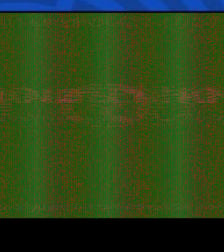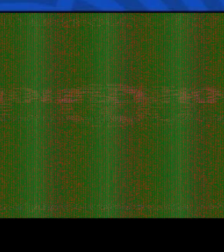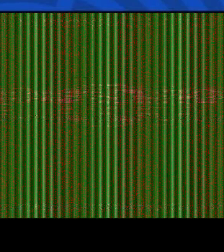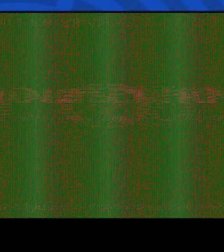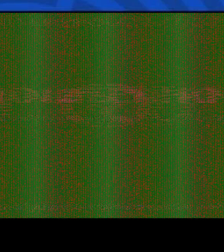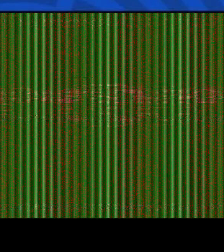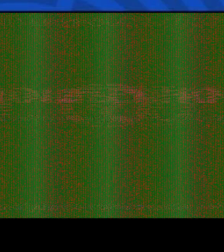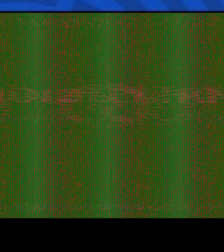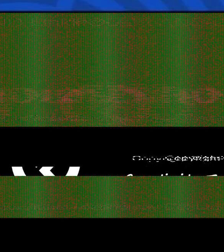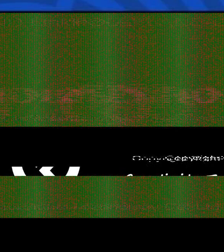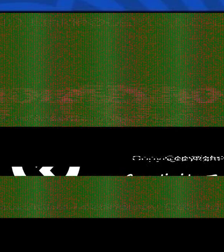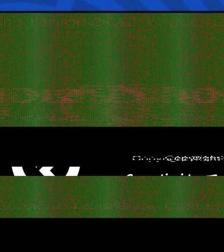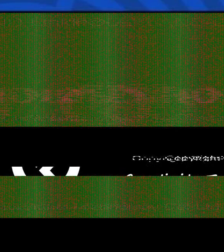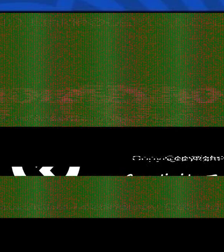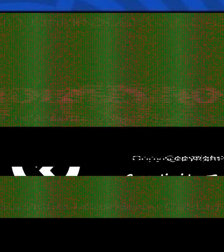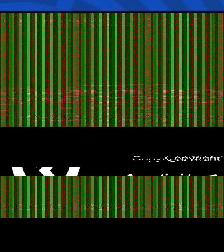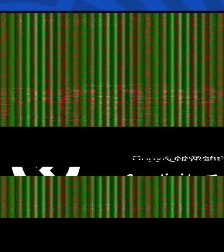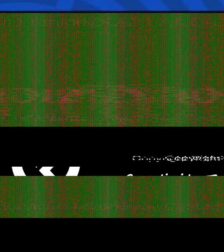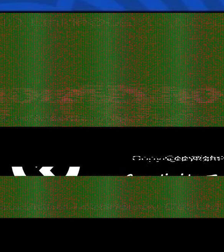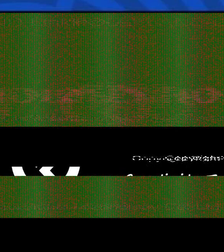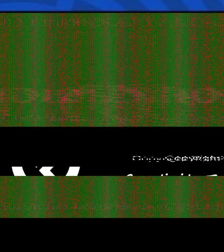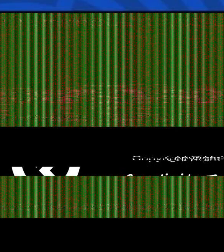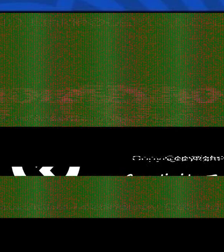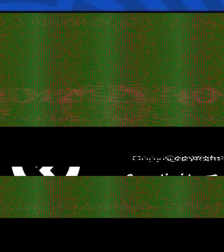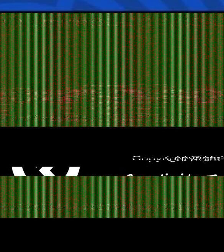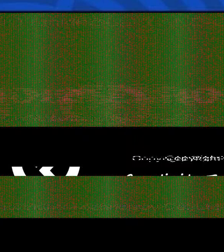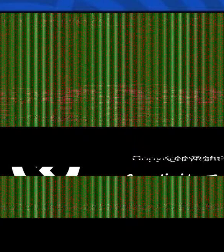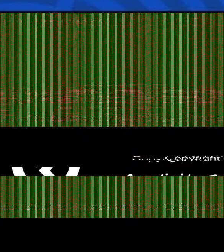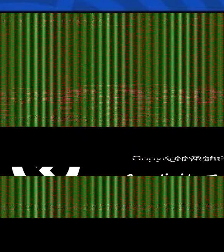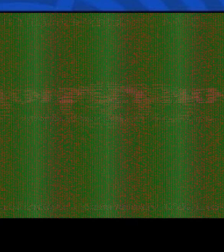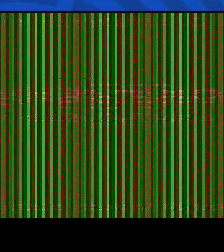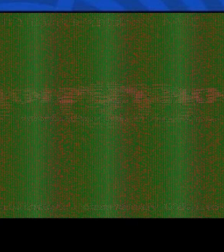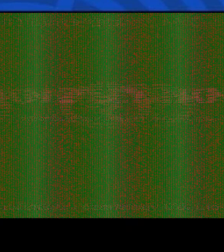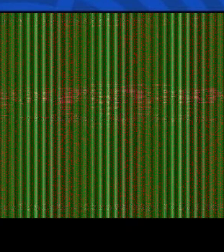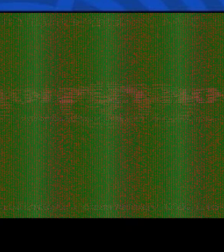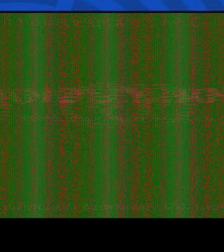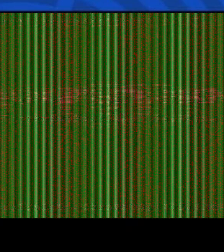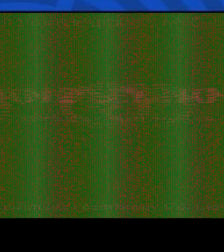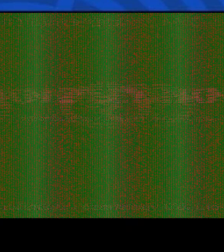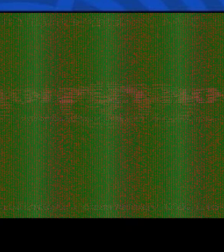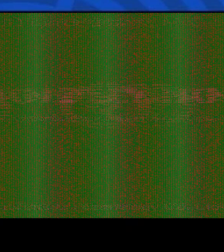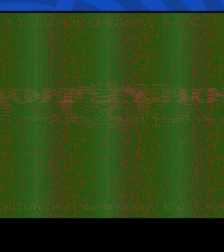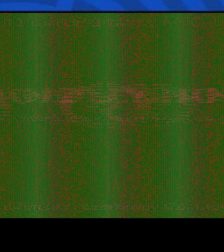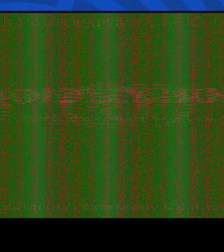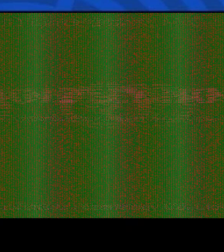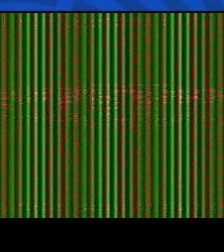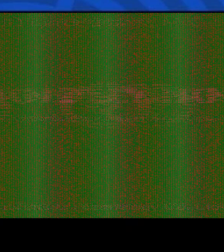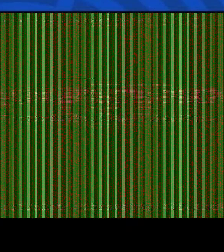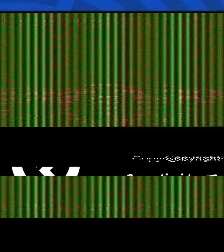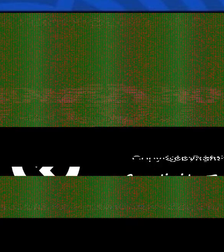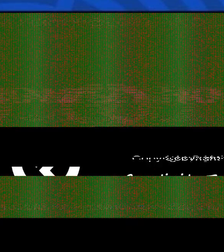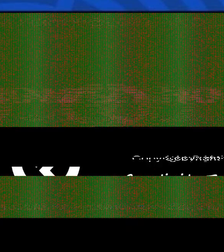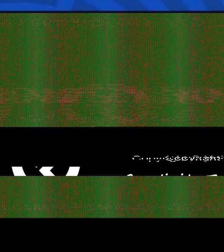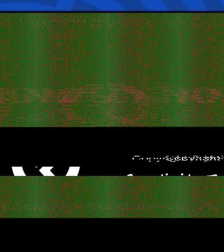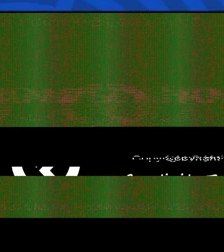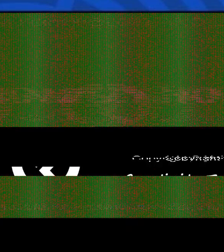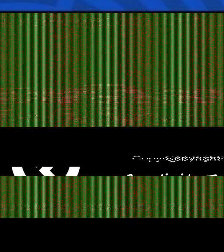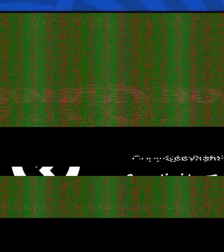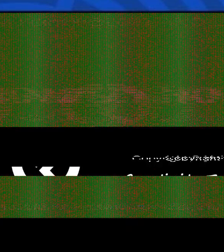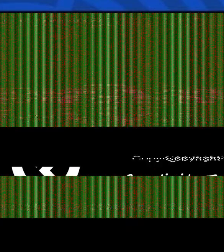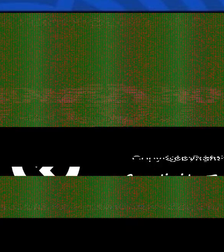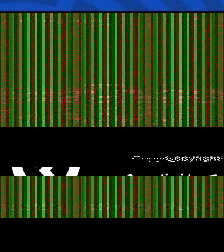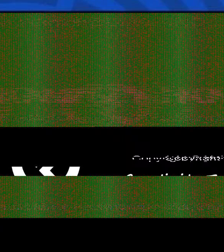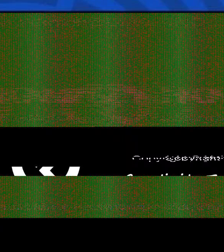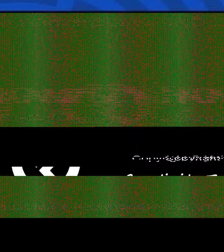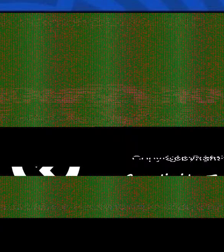te peço agora que o Espírito Santo de Deus traga essa compreensão ao coração do teu filho e da tua filha, que nós somos chamados a nos assentarmos